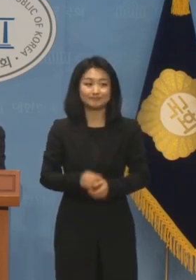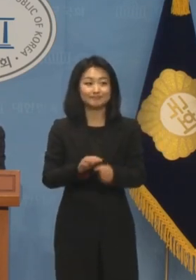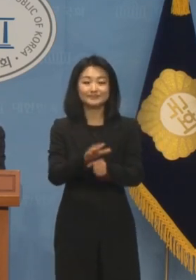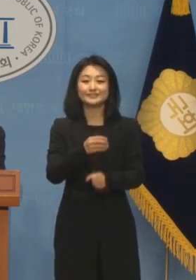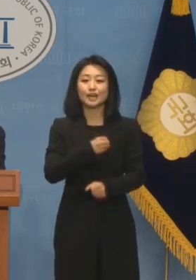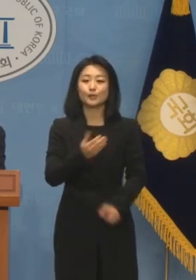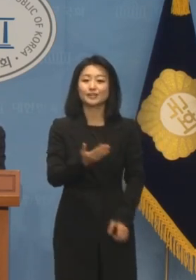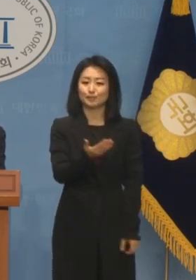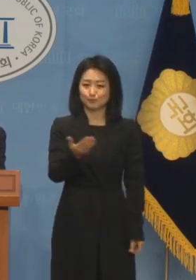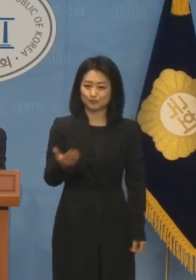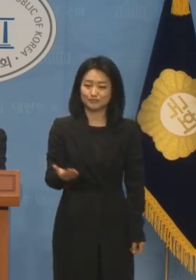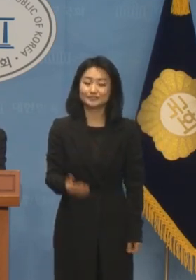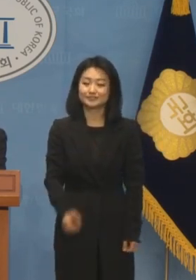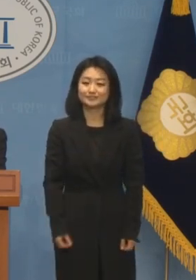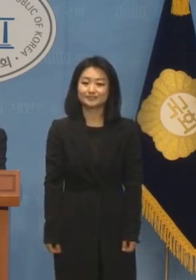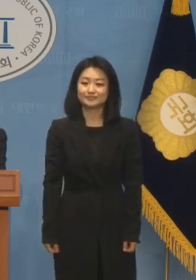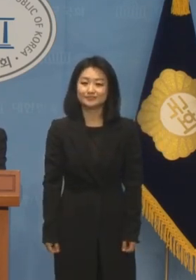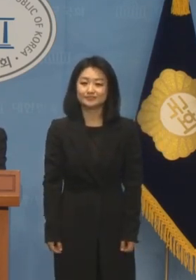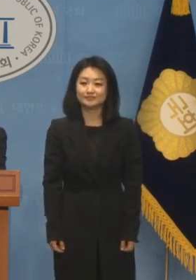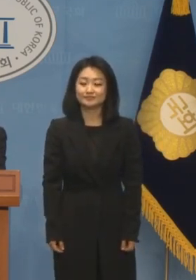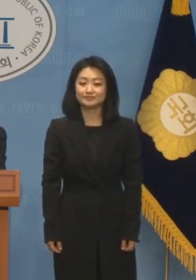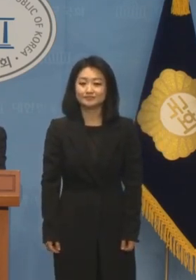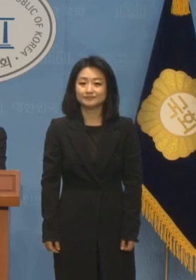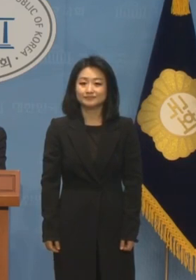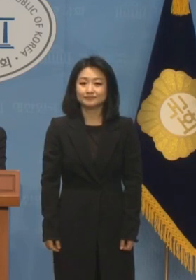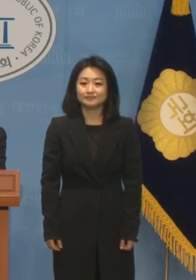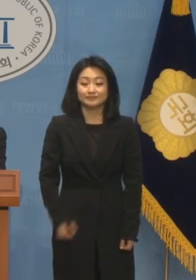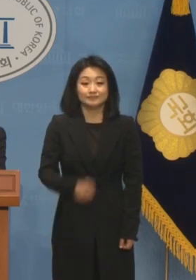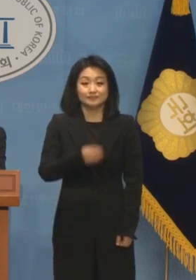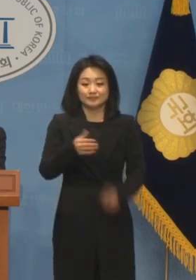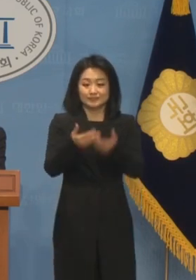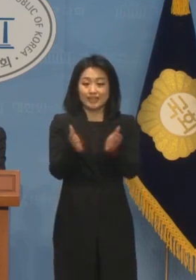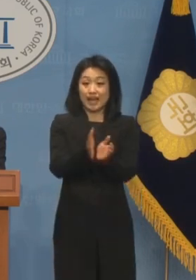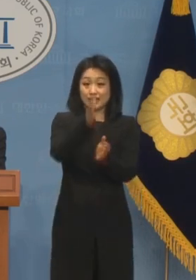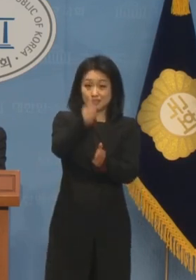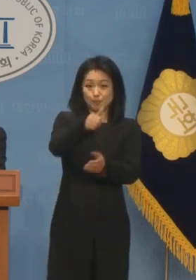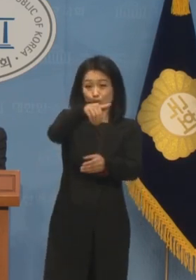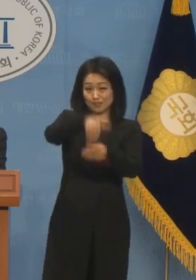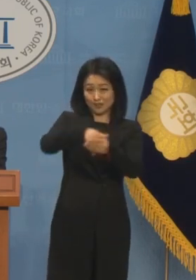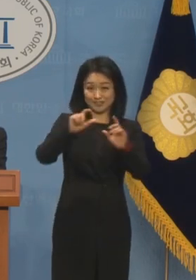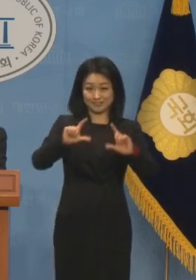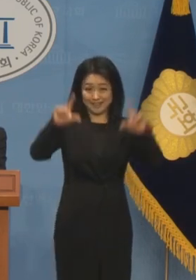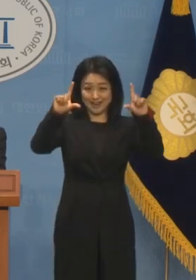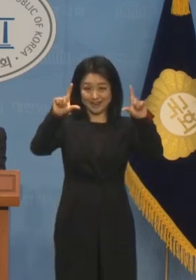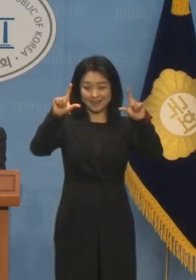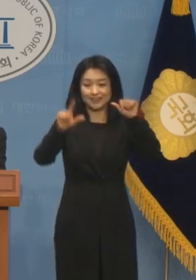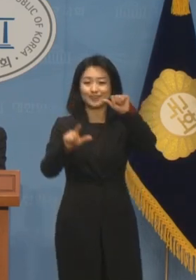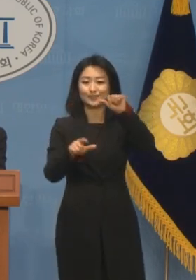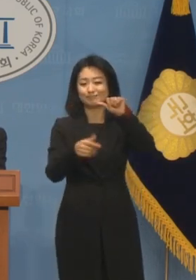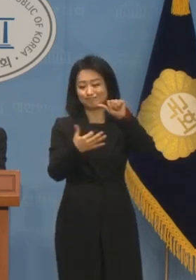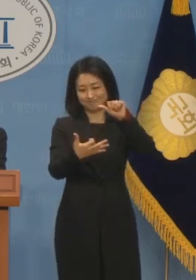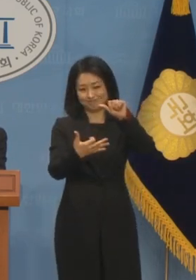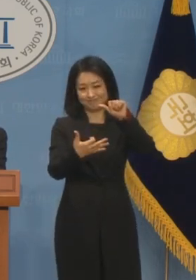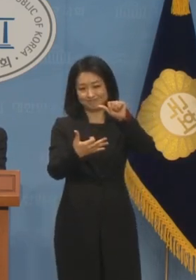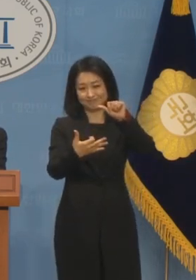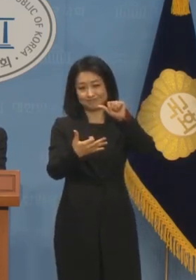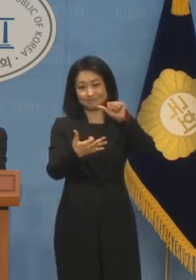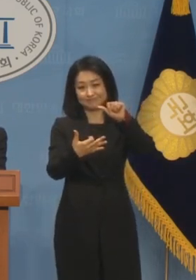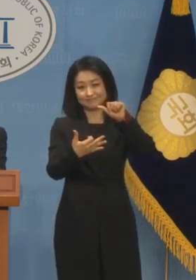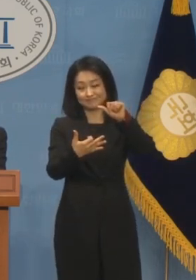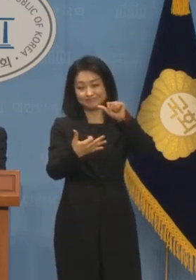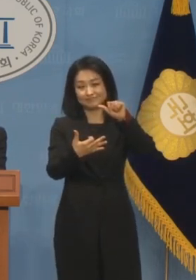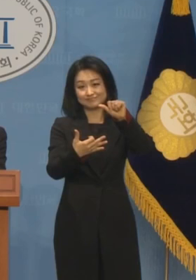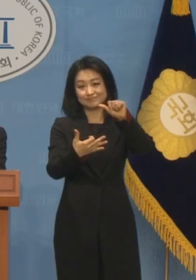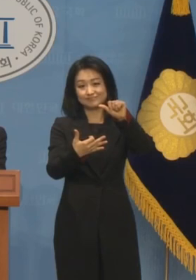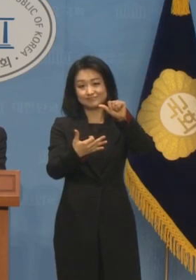사랑하는 당원 동지 여러분, 당대표를 선출하는 날 5월 19일